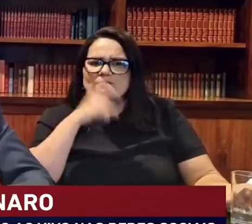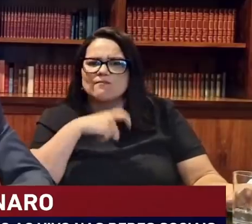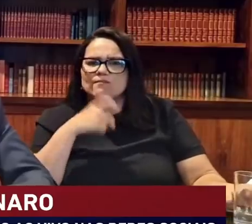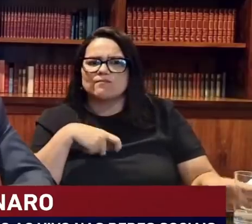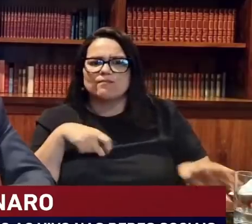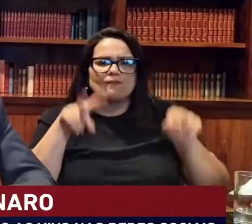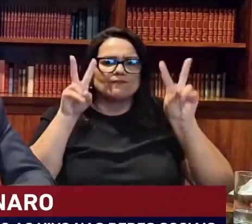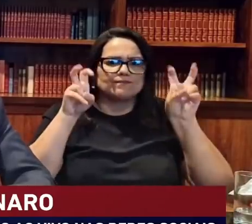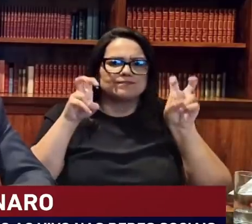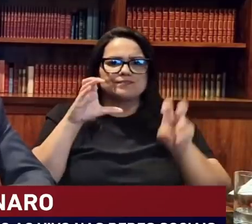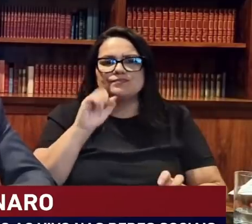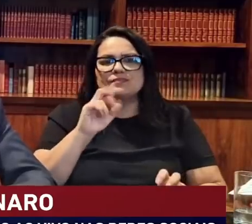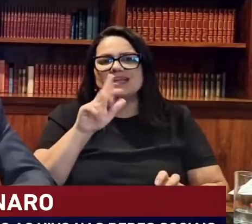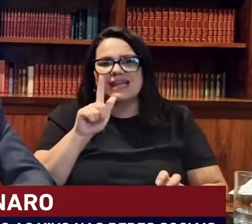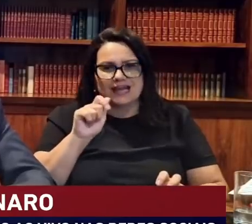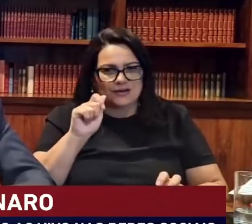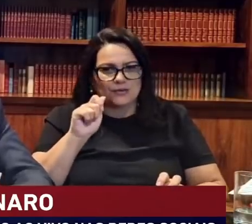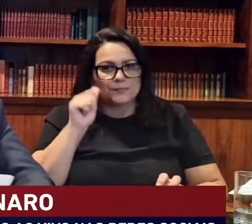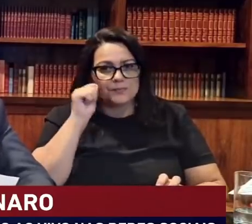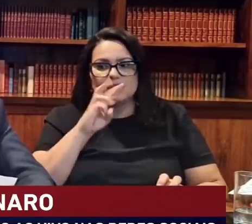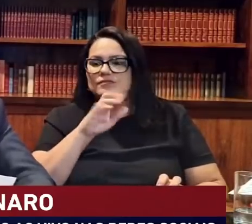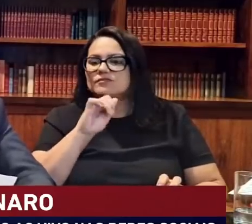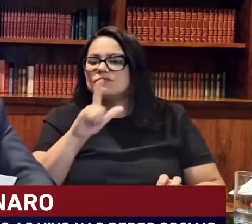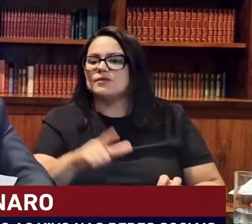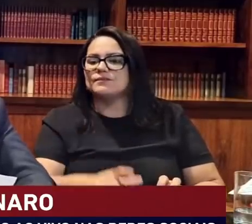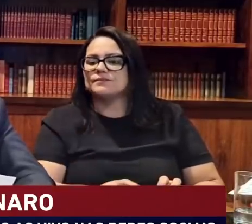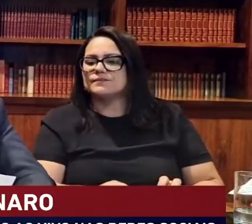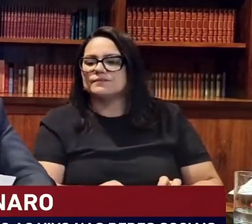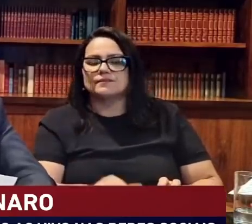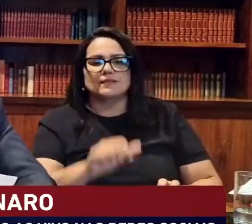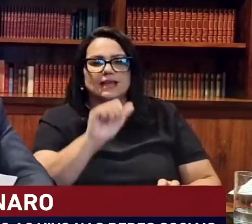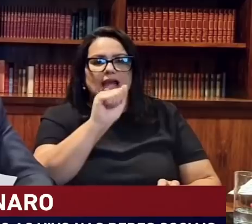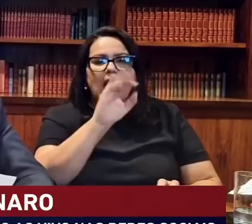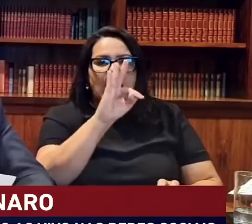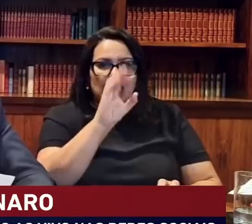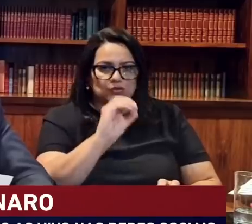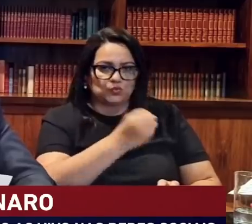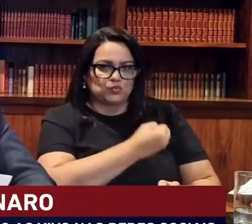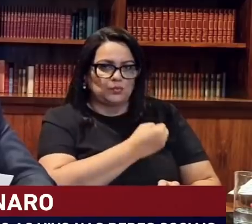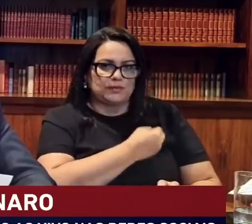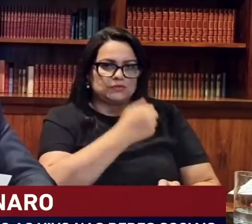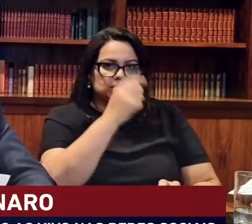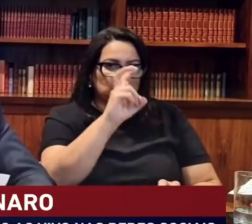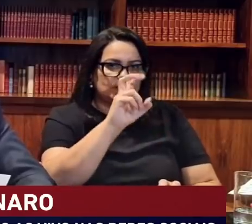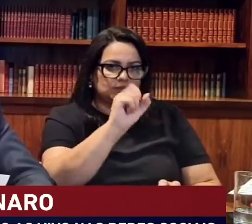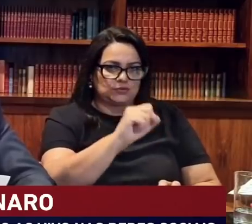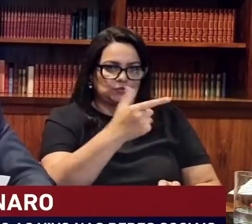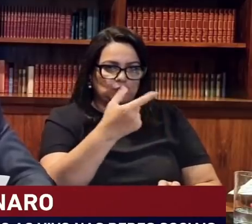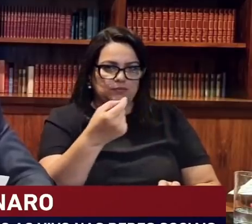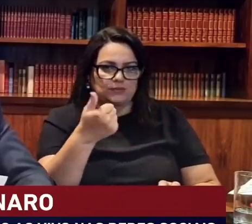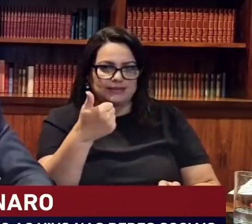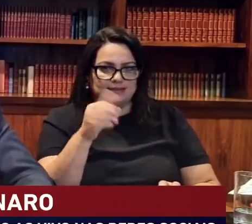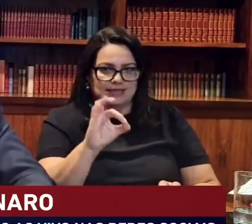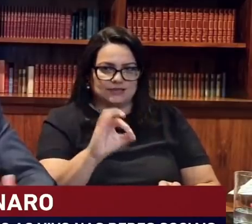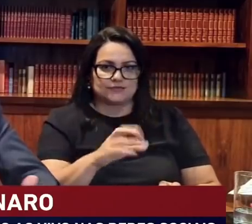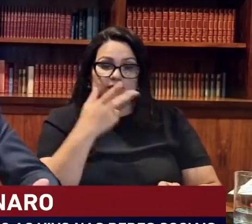sobre o cargo em comissão, né? Tá aqui, ó. Ato da mesa, número 58. 58, sim, senhor. De 2010, artigo 2º,